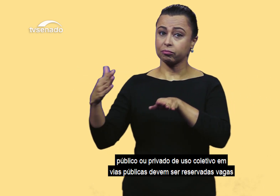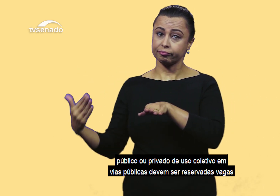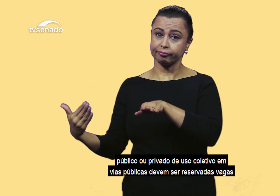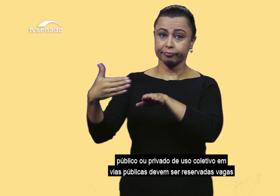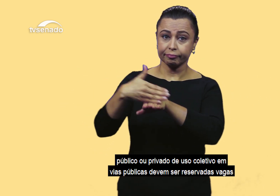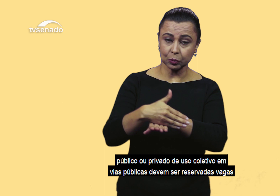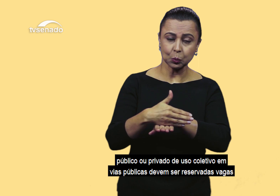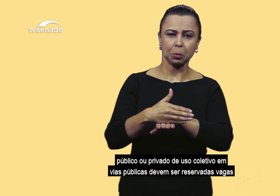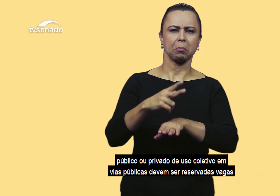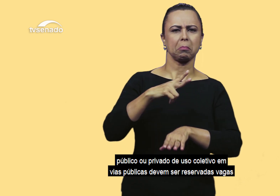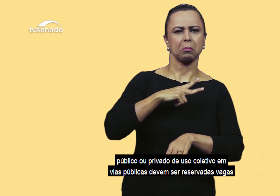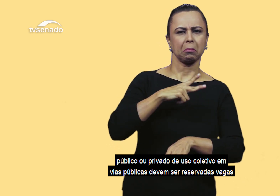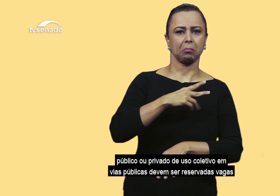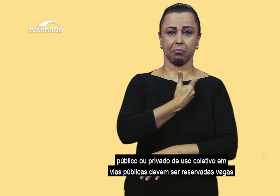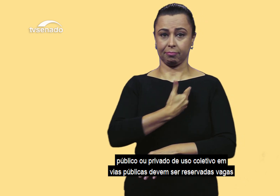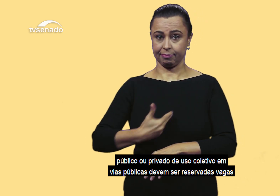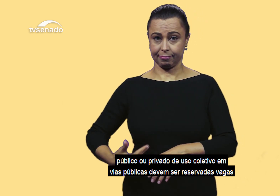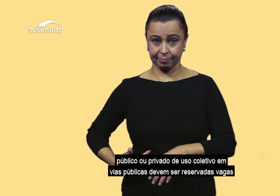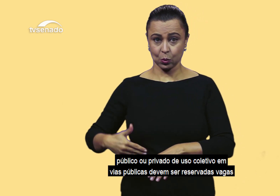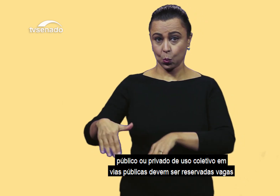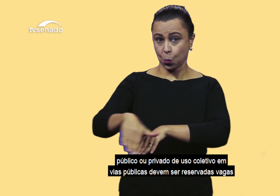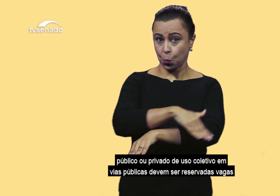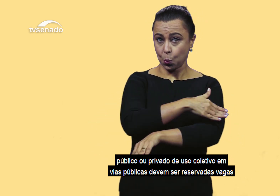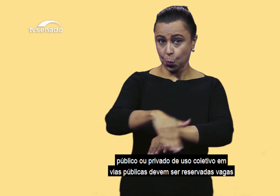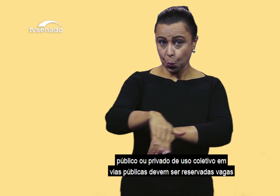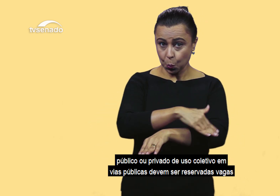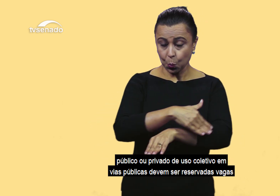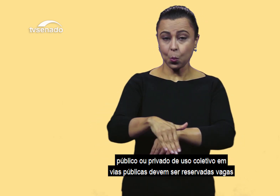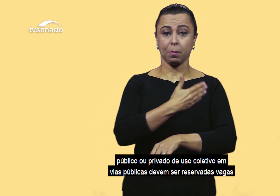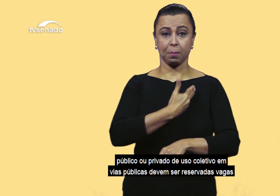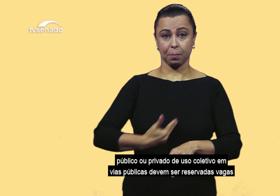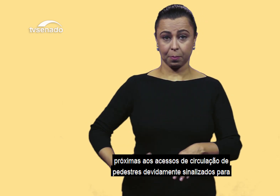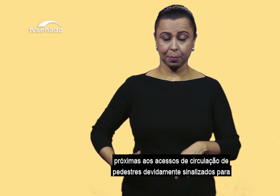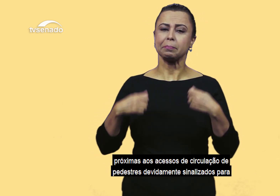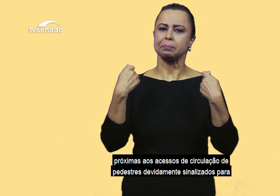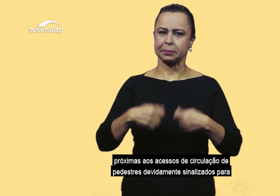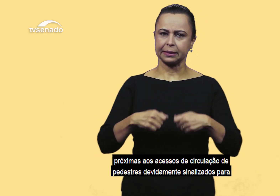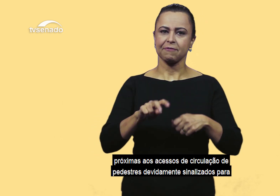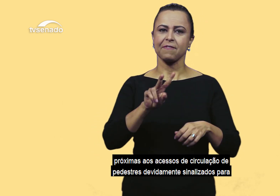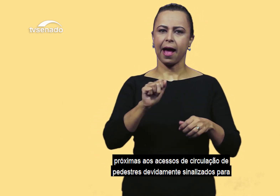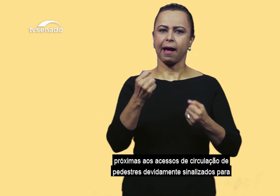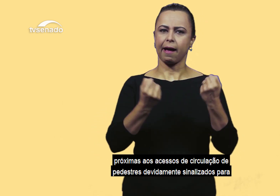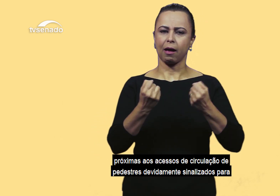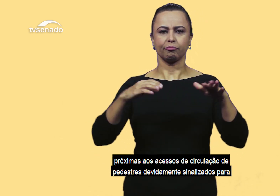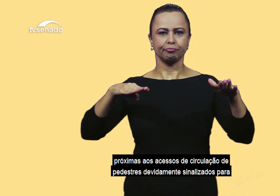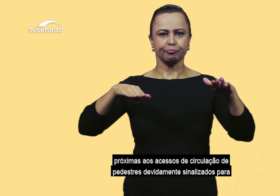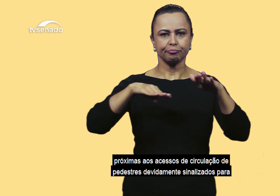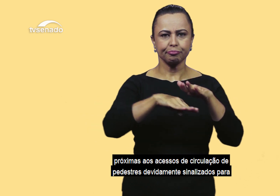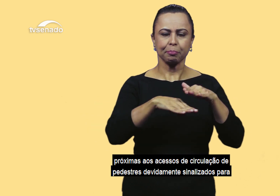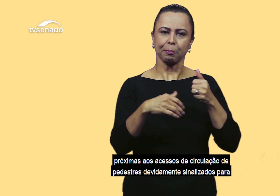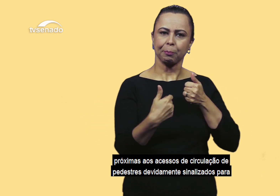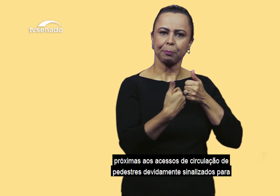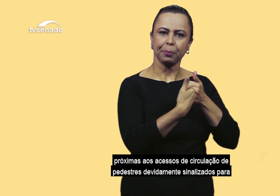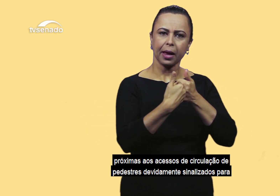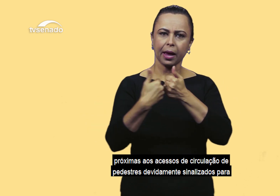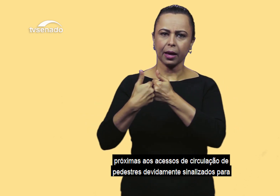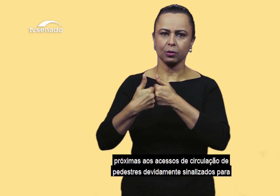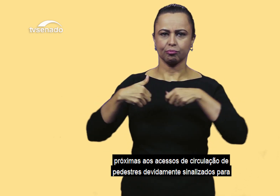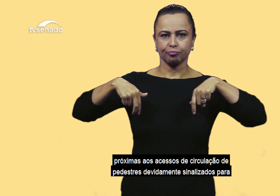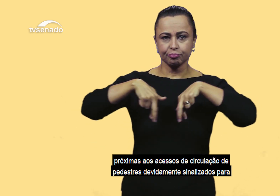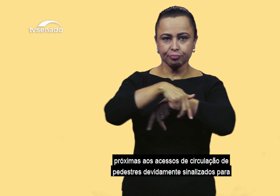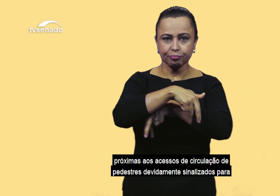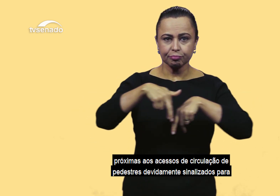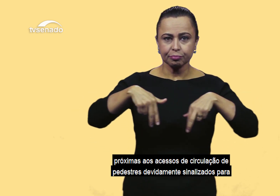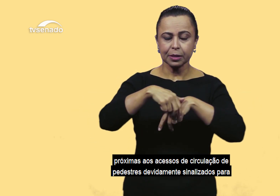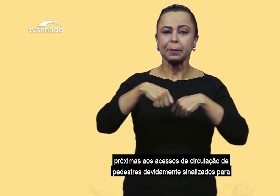privado, de uso coletivo e em vias públicas devem ser reservadas vagas próximas aos acessos de circulação de pedestres